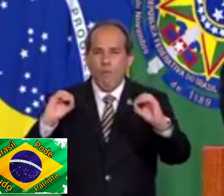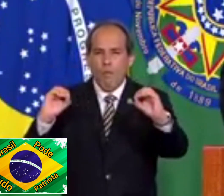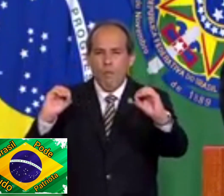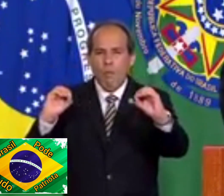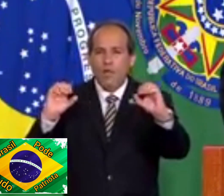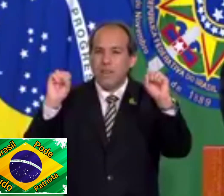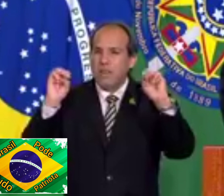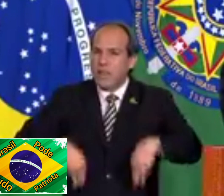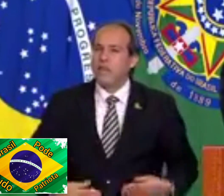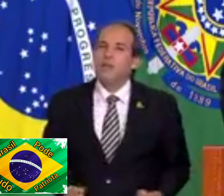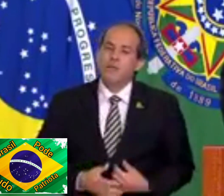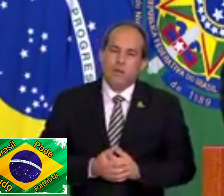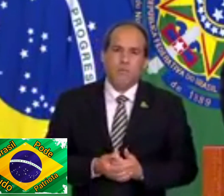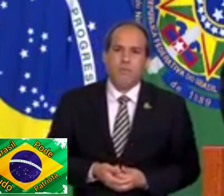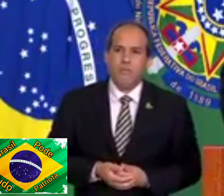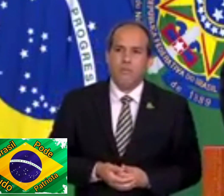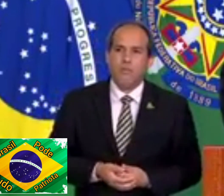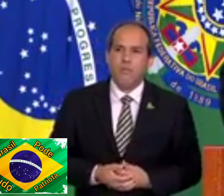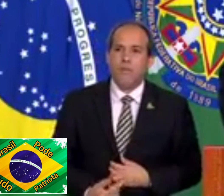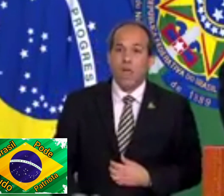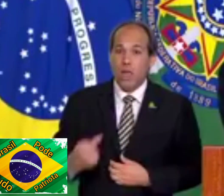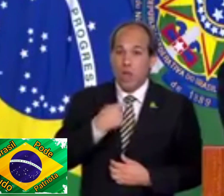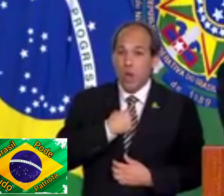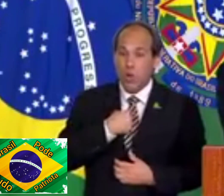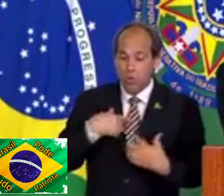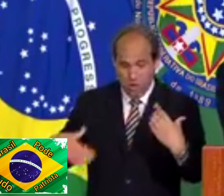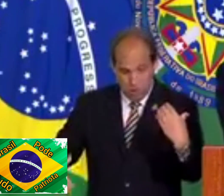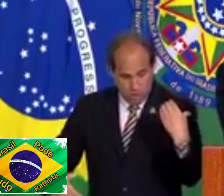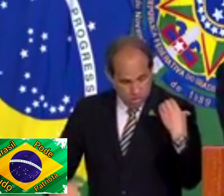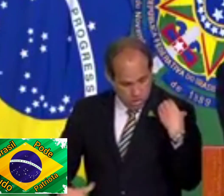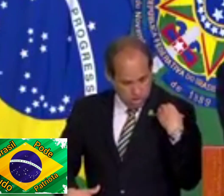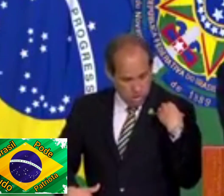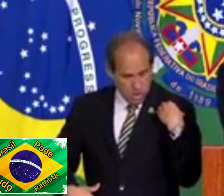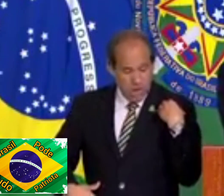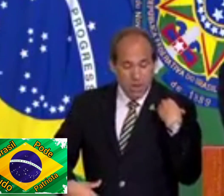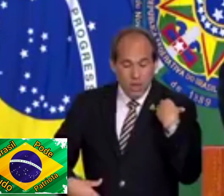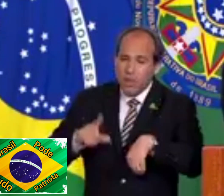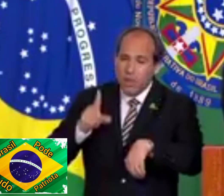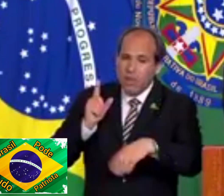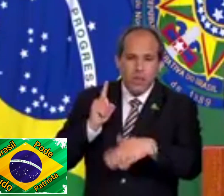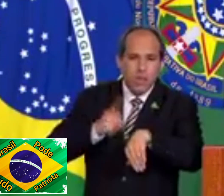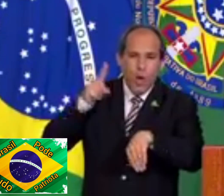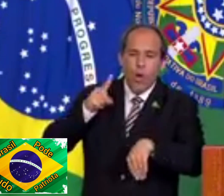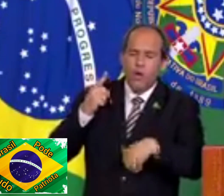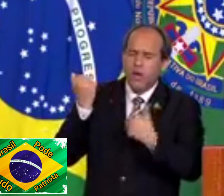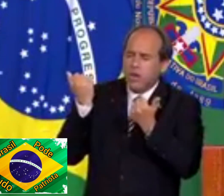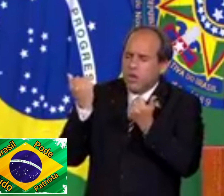Quando assumi a presidência, entreguei na mão de Deus a minha vida.